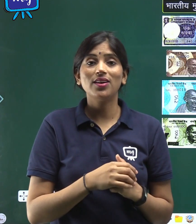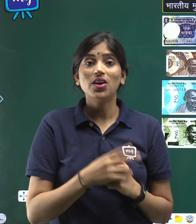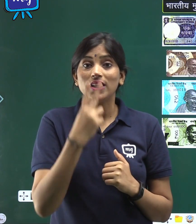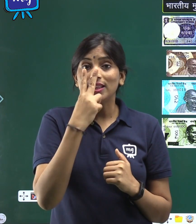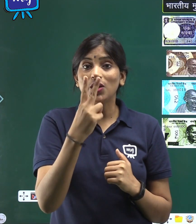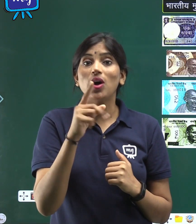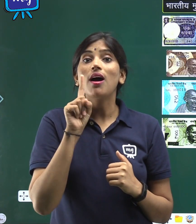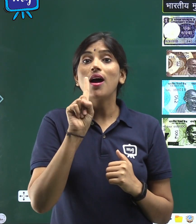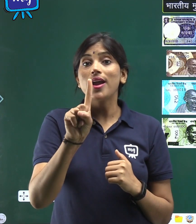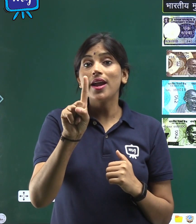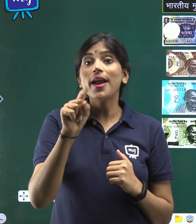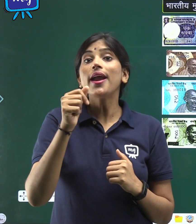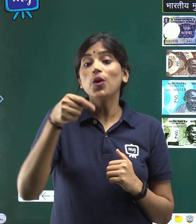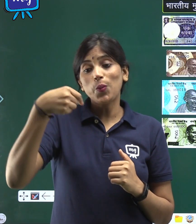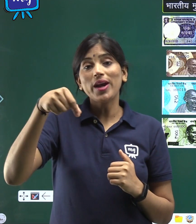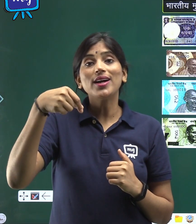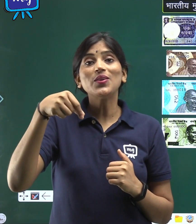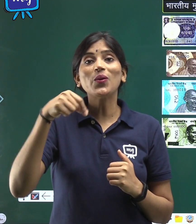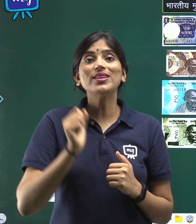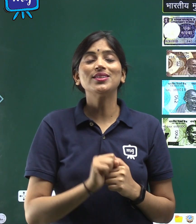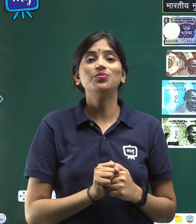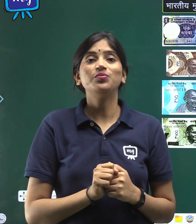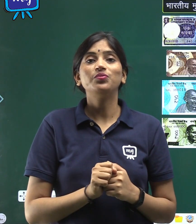देखो, 1 रुपए का नोट,